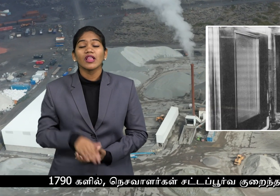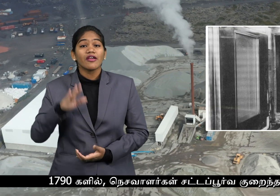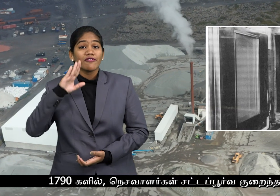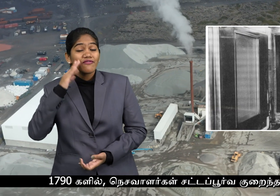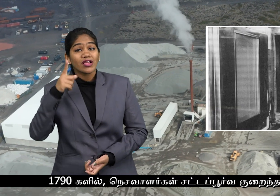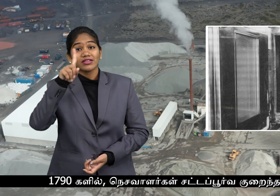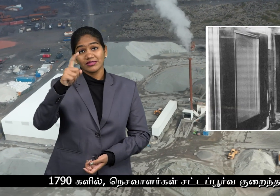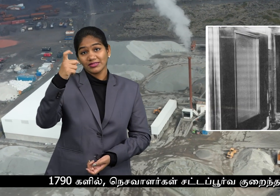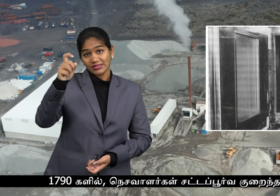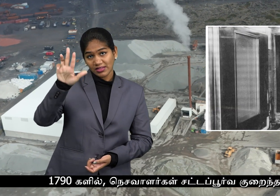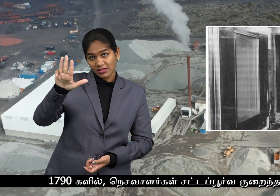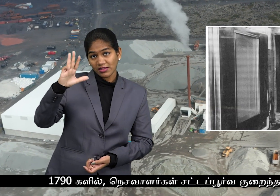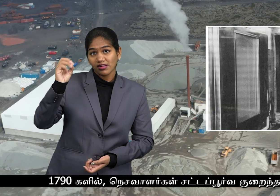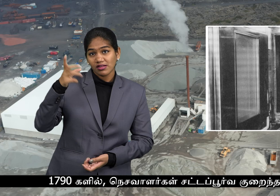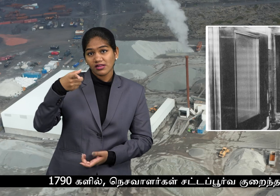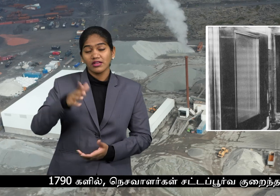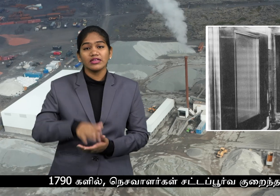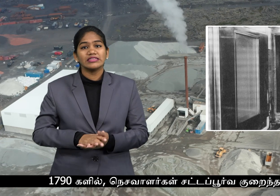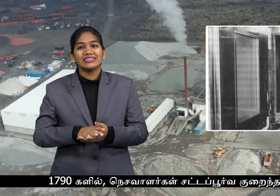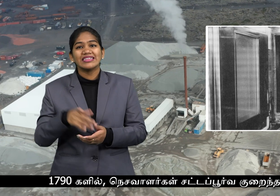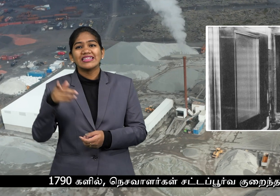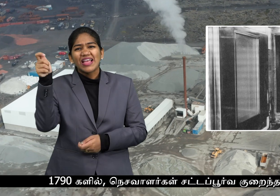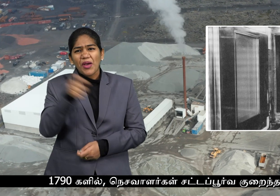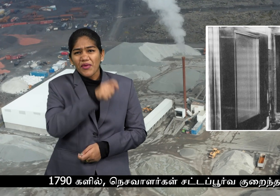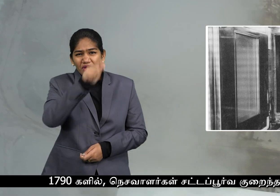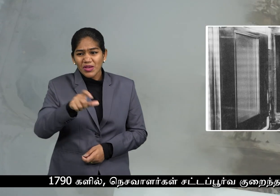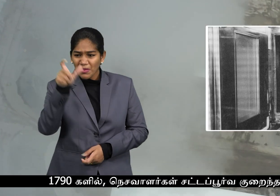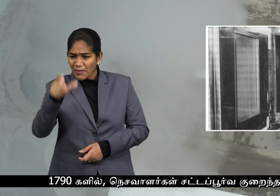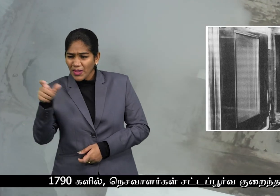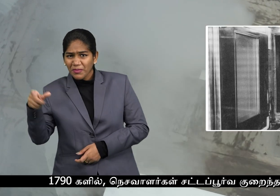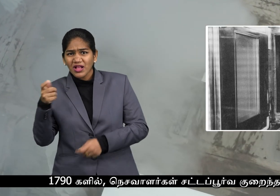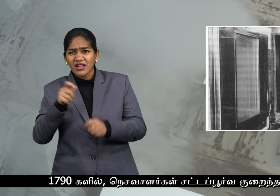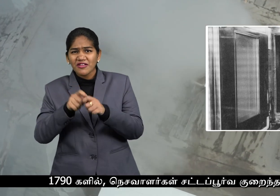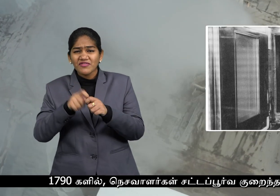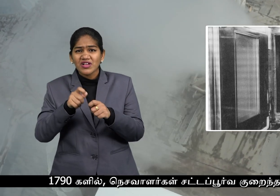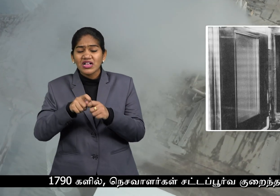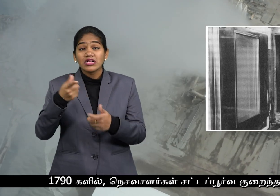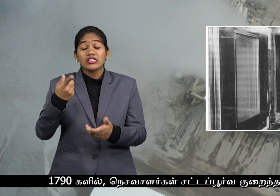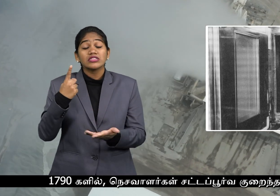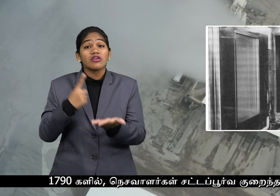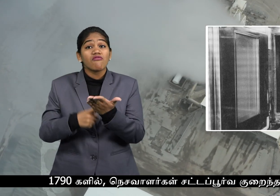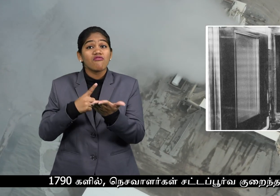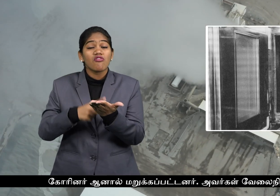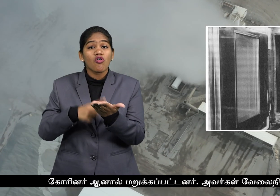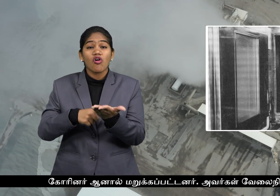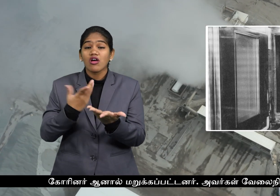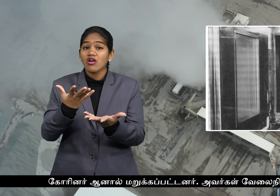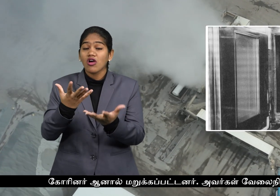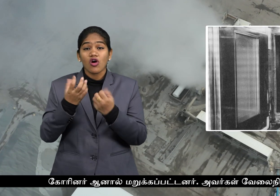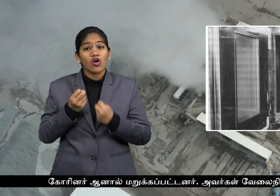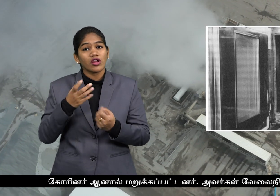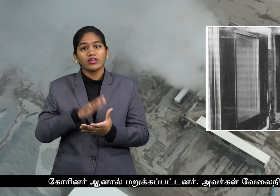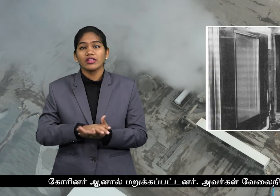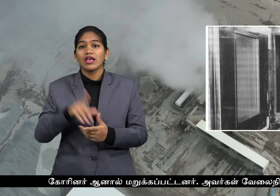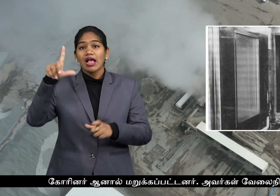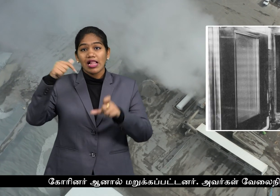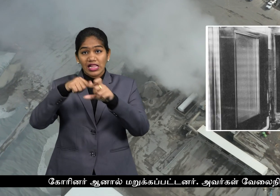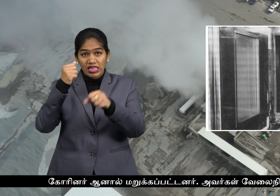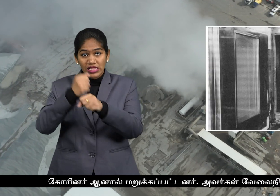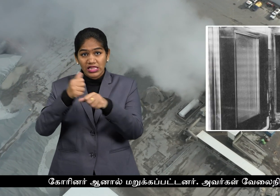ஆயிரத்தி 1790களில் நெசவாளர்கள் சட்டப்பூர்வ குறைந்தபட்ச ஊதியத்தை கோரினார்,